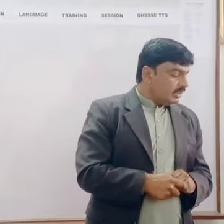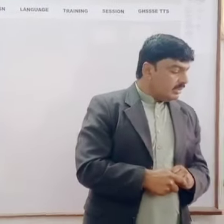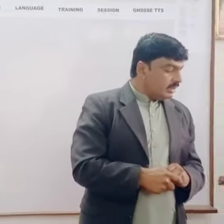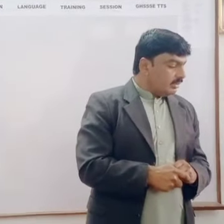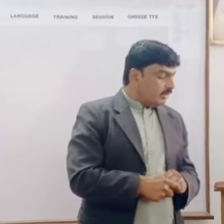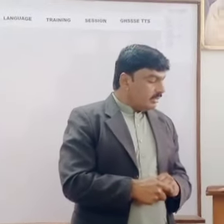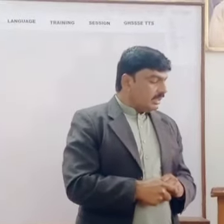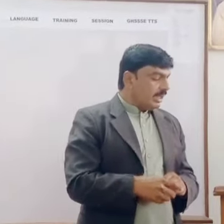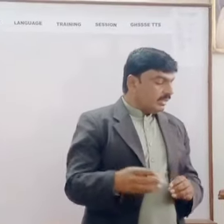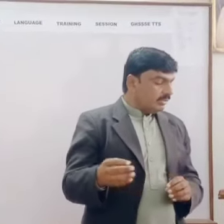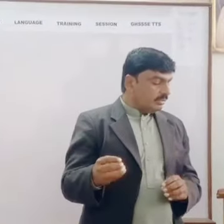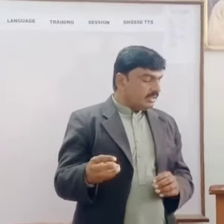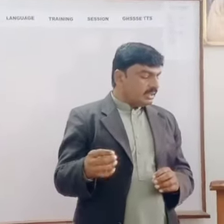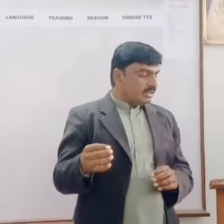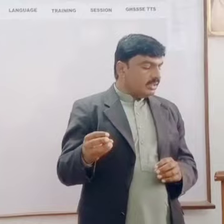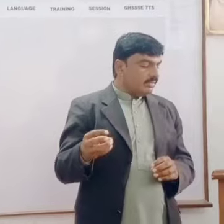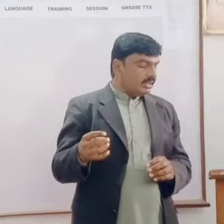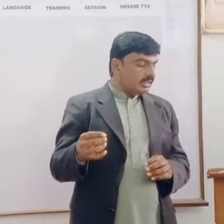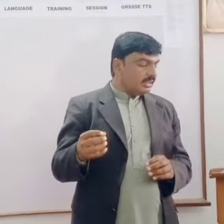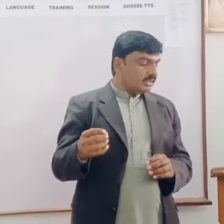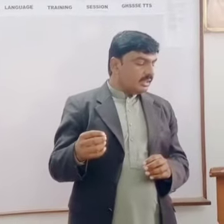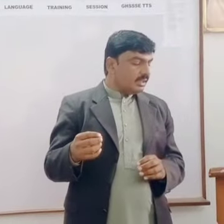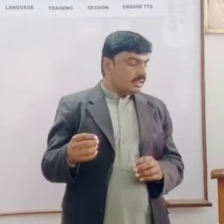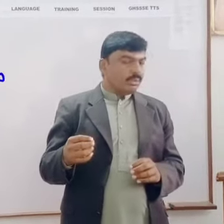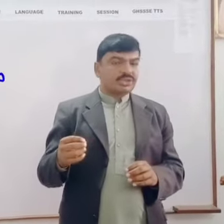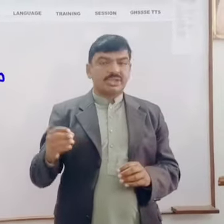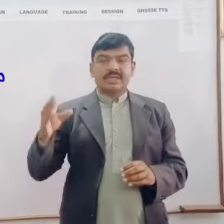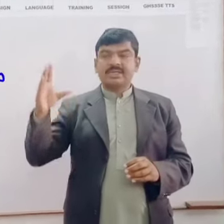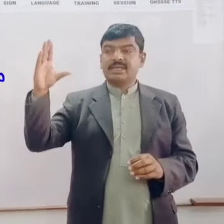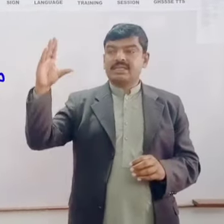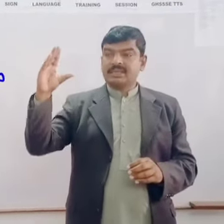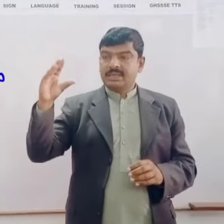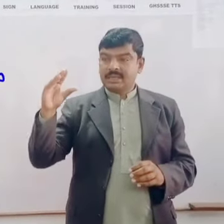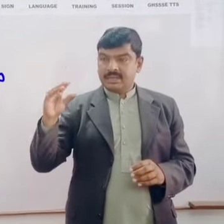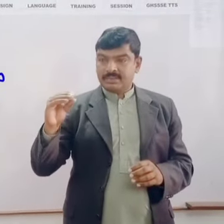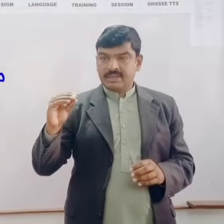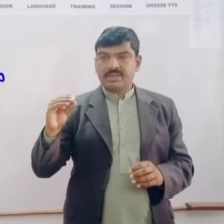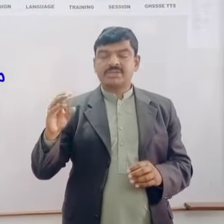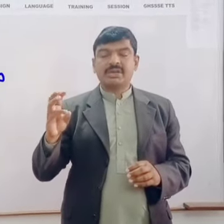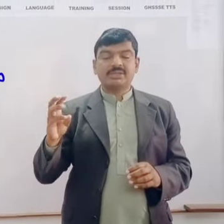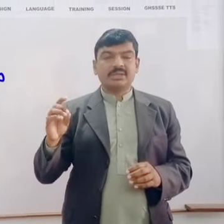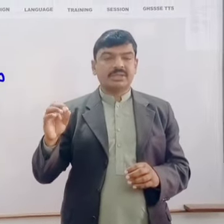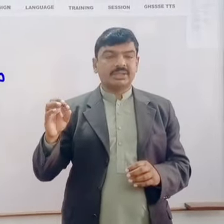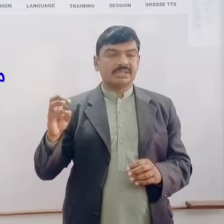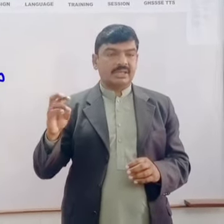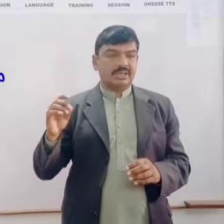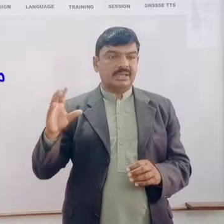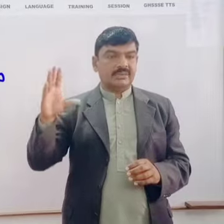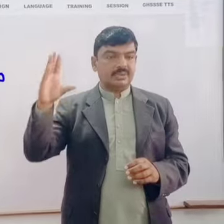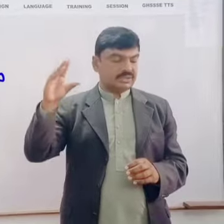जी। मिकदार, वो हम ये कहते हैं गिनती वाले साइन कर देते हैं। मुख्तसर करना, ज्यादा से कम करना, इसमें हम ये गिनती का साइन करेंगे ना कि मुख्तसर